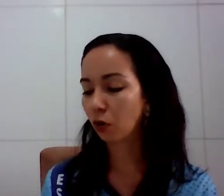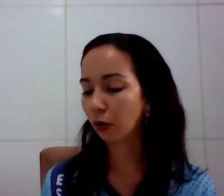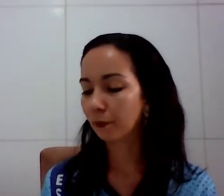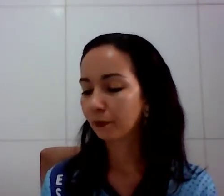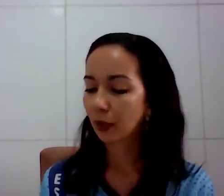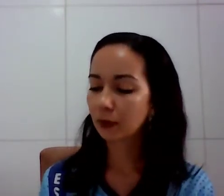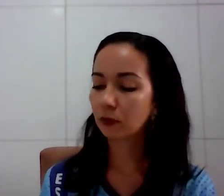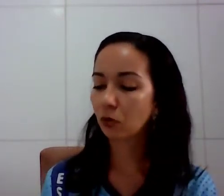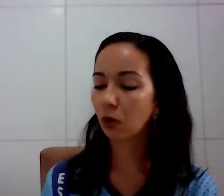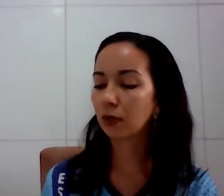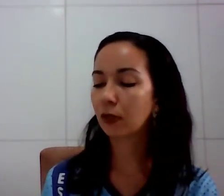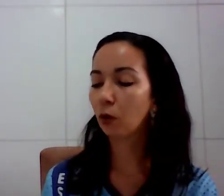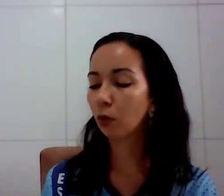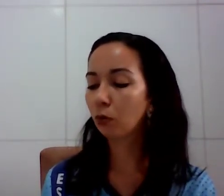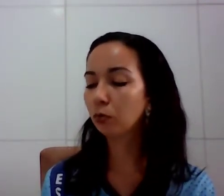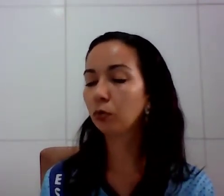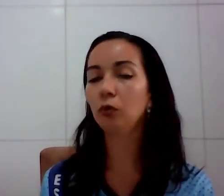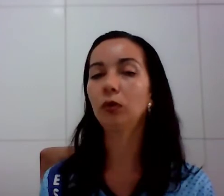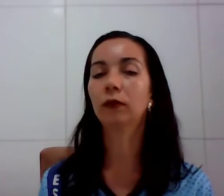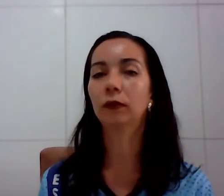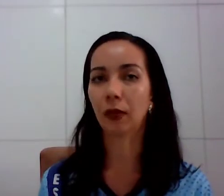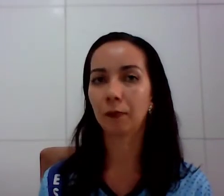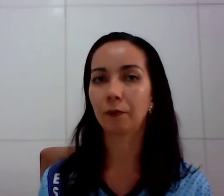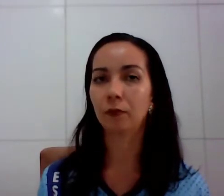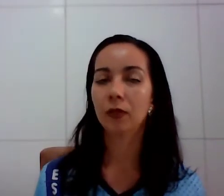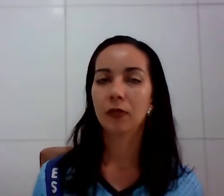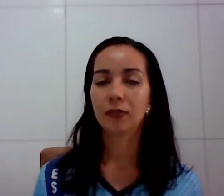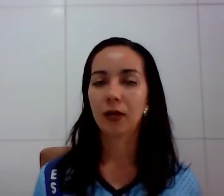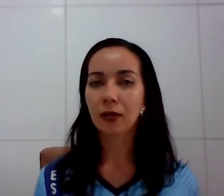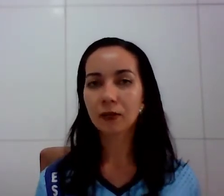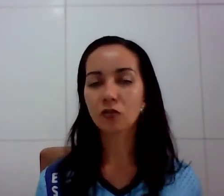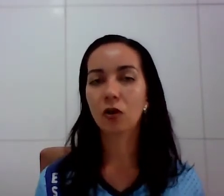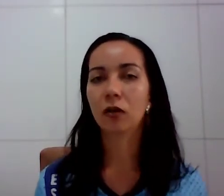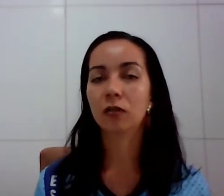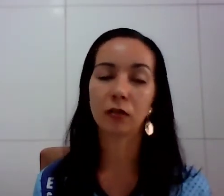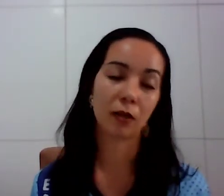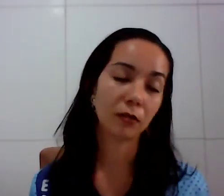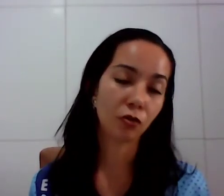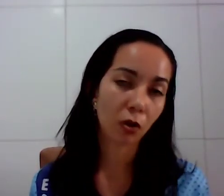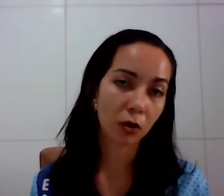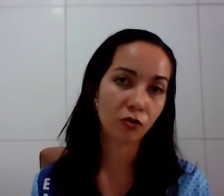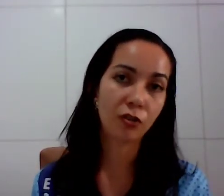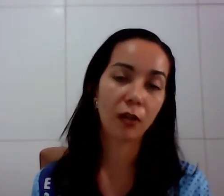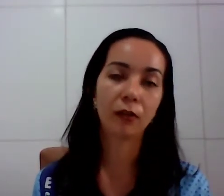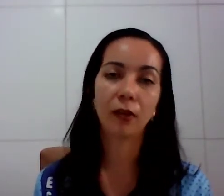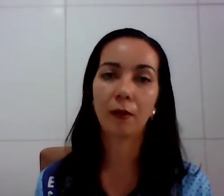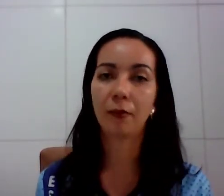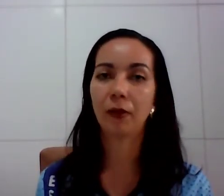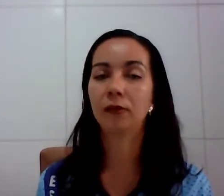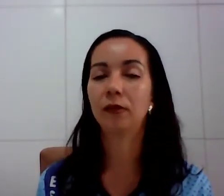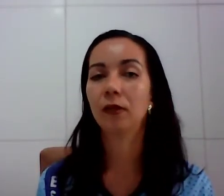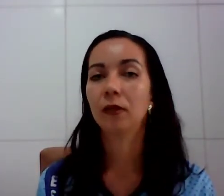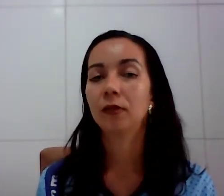escola. As escolas ao longo do tempo. Será que as escolas de antigamente são